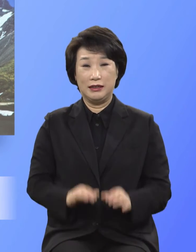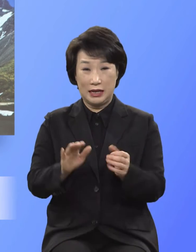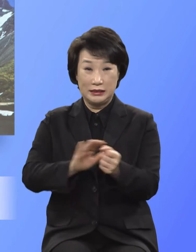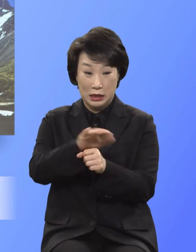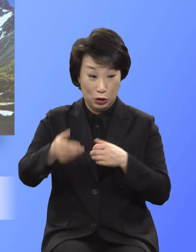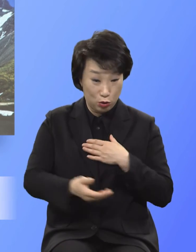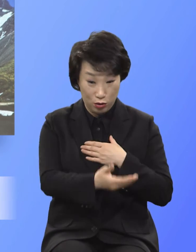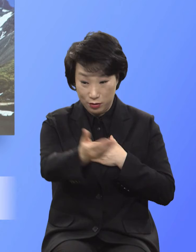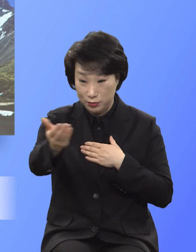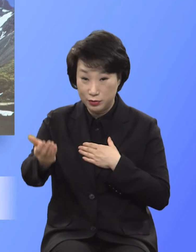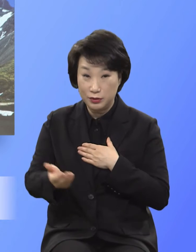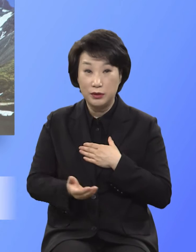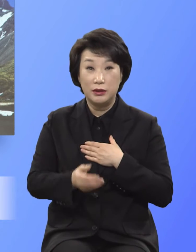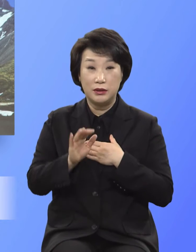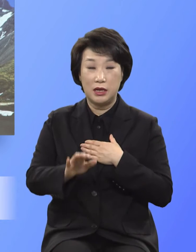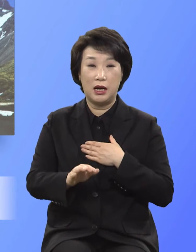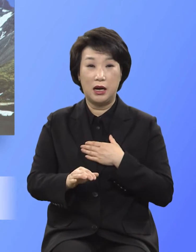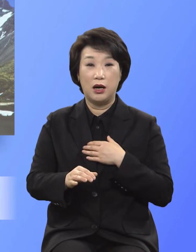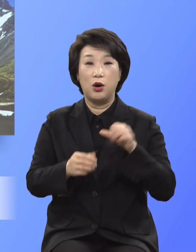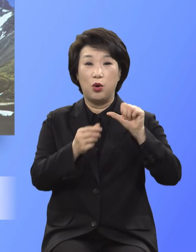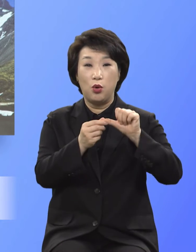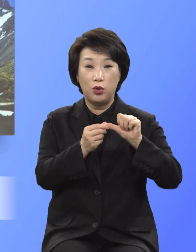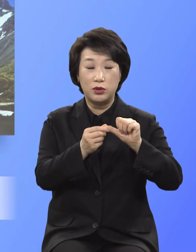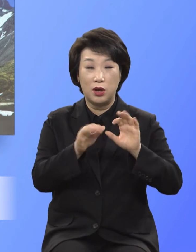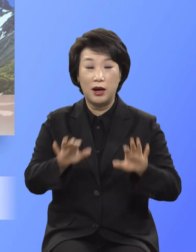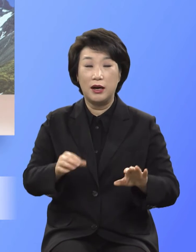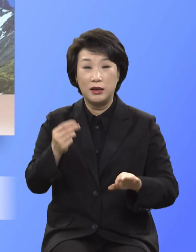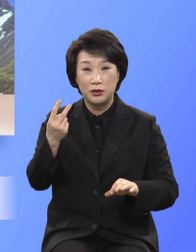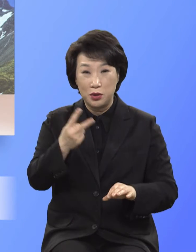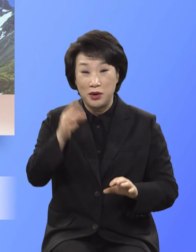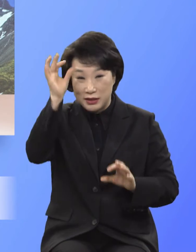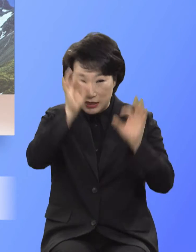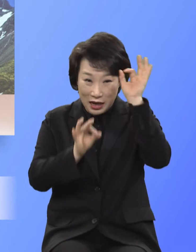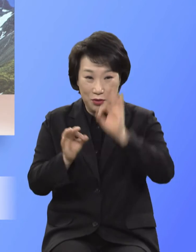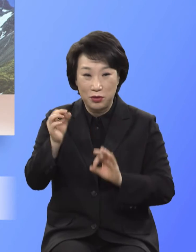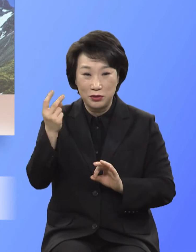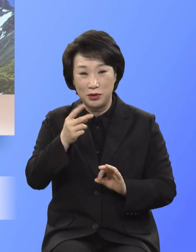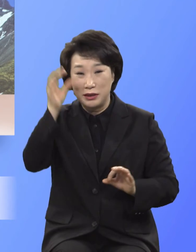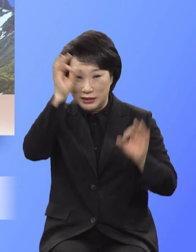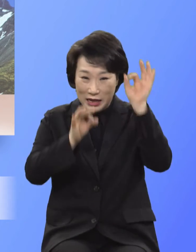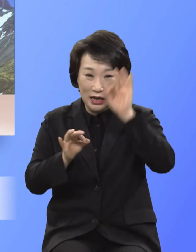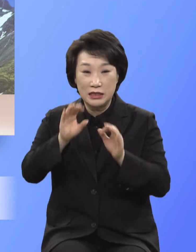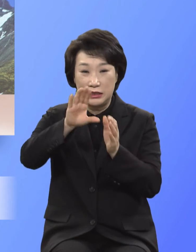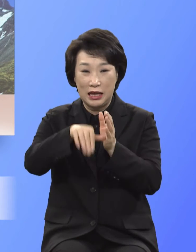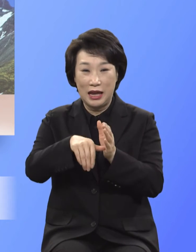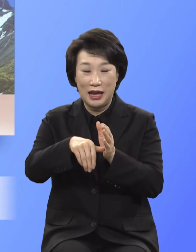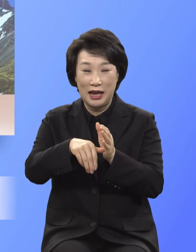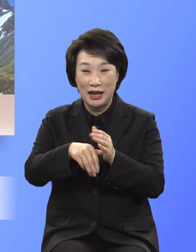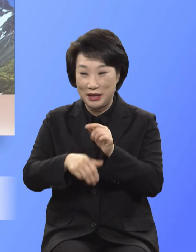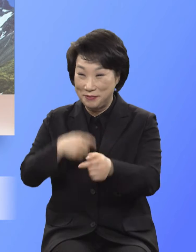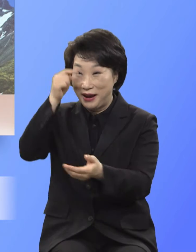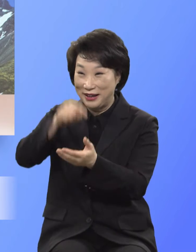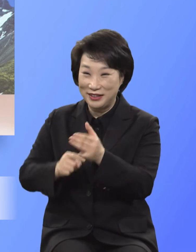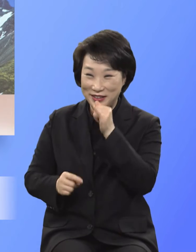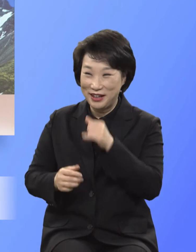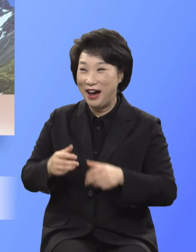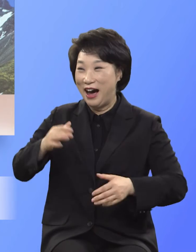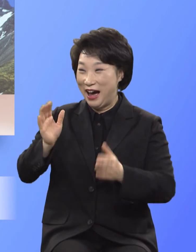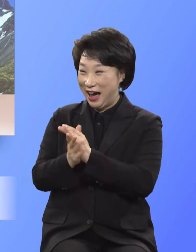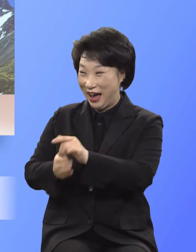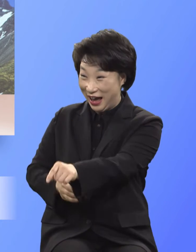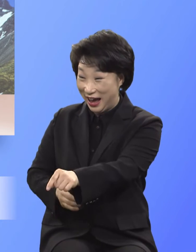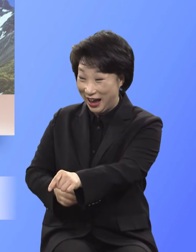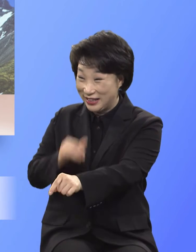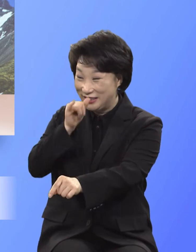사랑하는 여러분, 5절에 또 찾고 찾으며 찾을 때 드디어